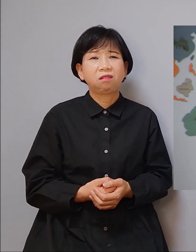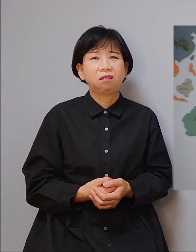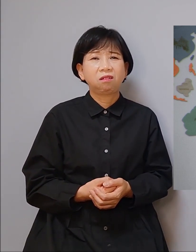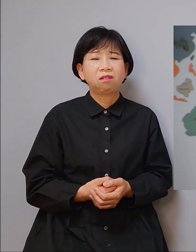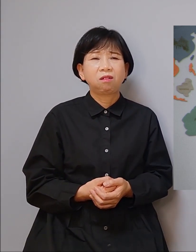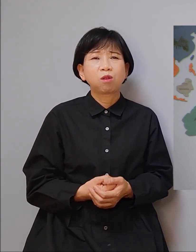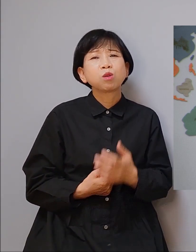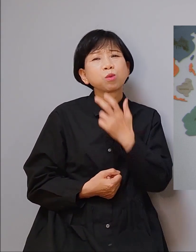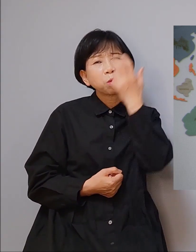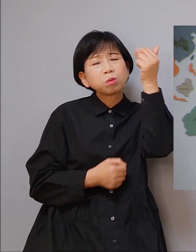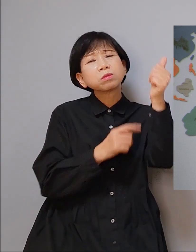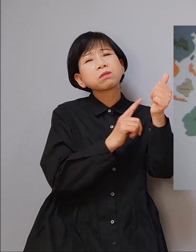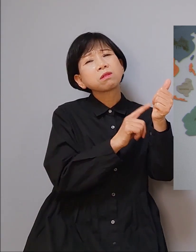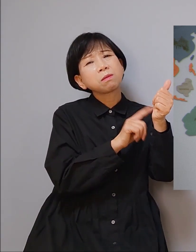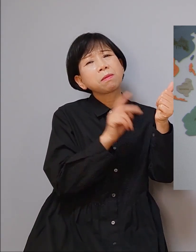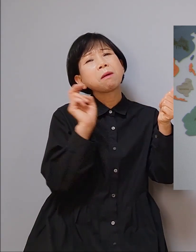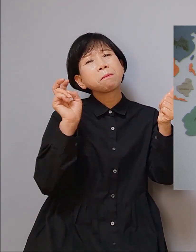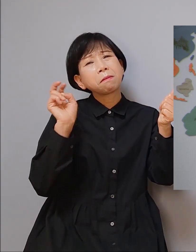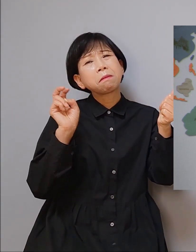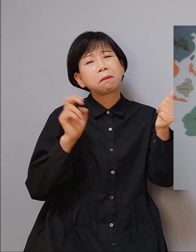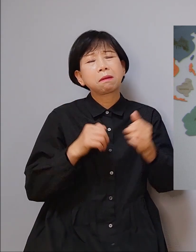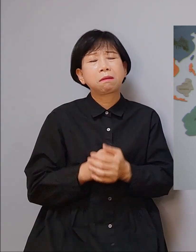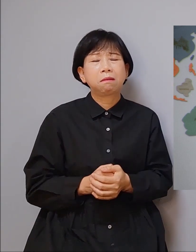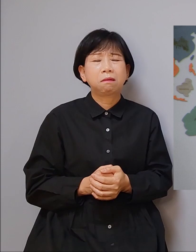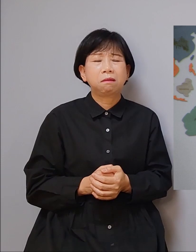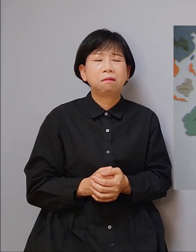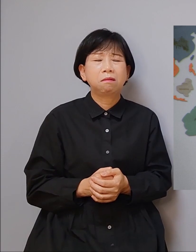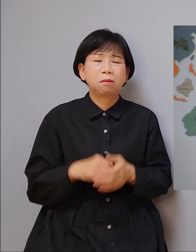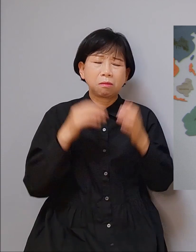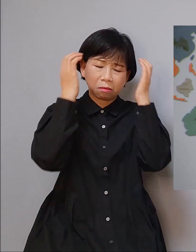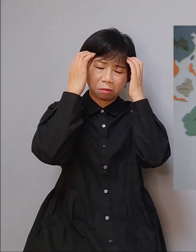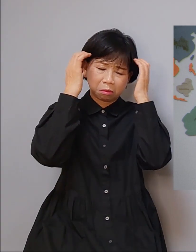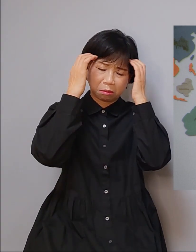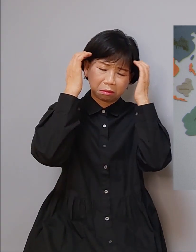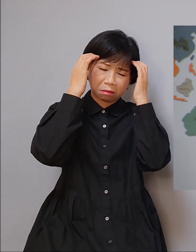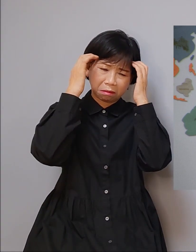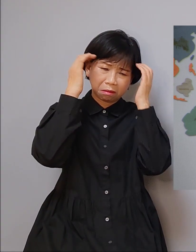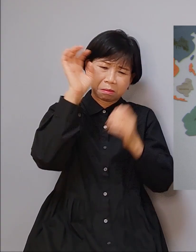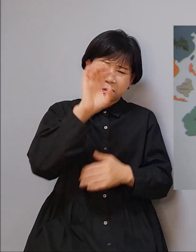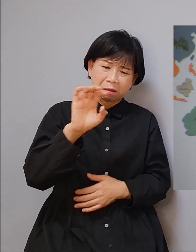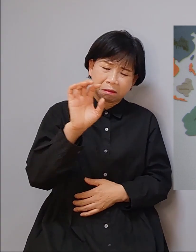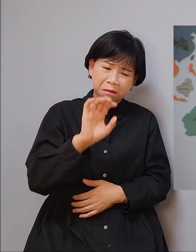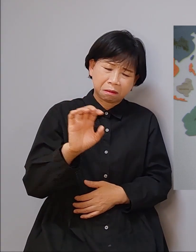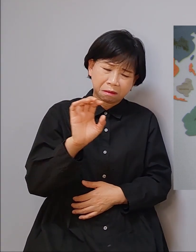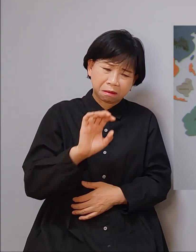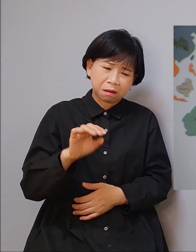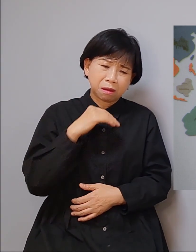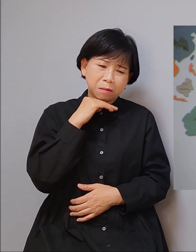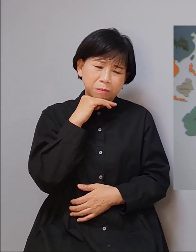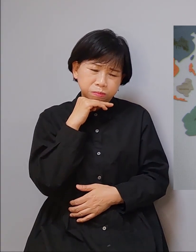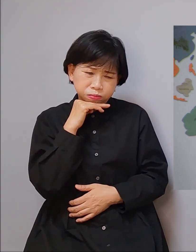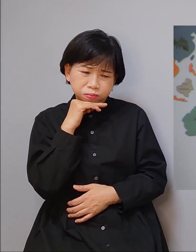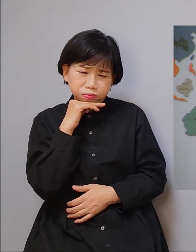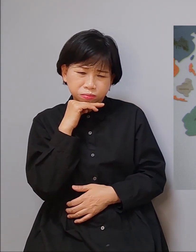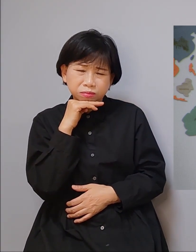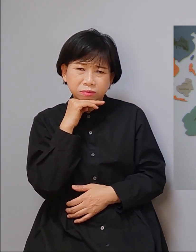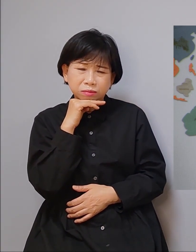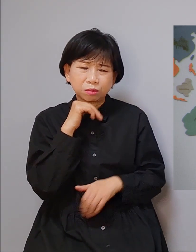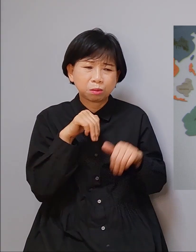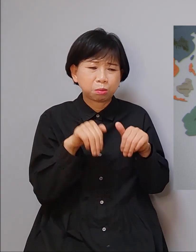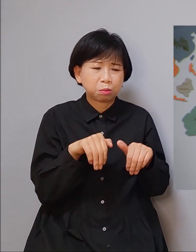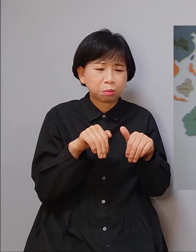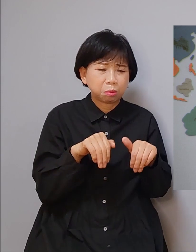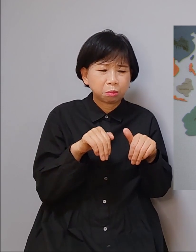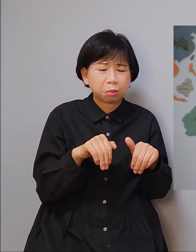사람은 요셉이지 않을까 생각합니다. 요셉은 인생의 많은 시간을 기다림으로 보냅니다. 노예이자